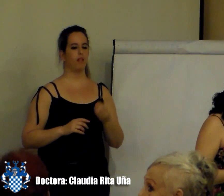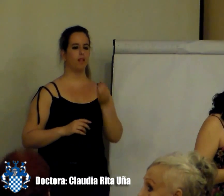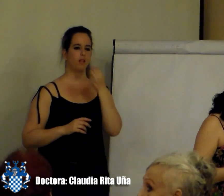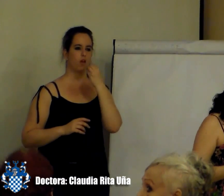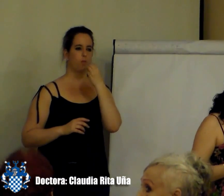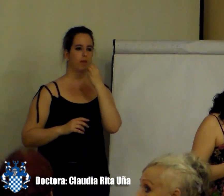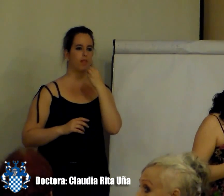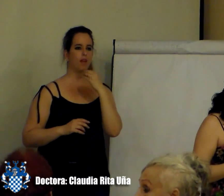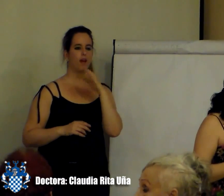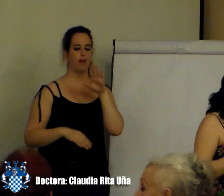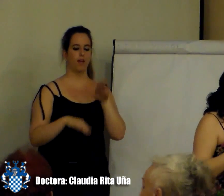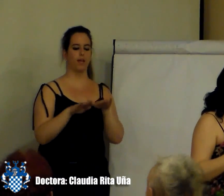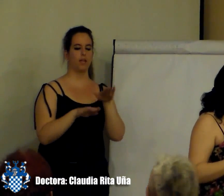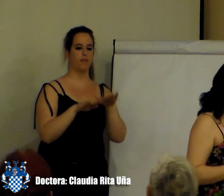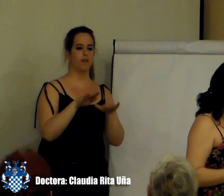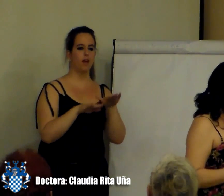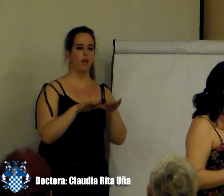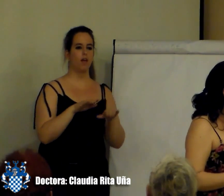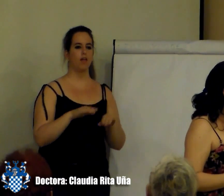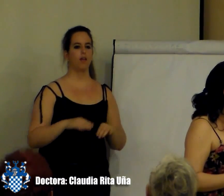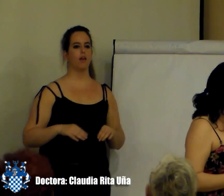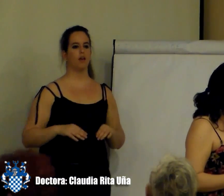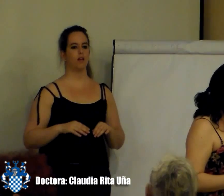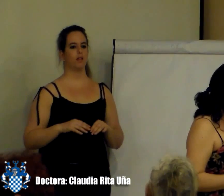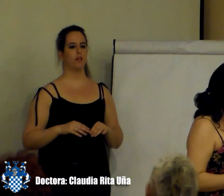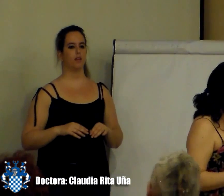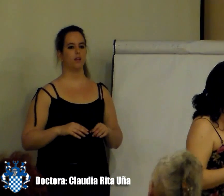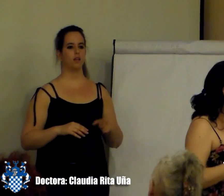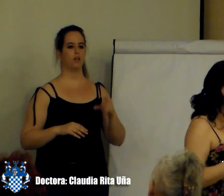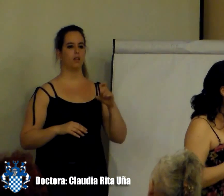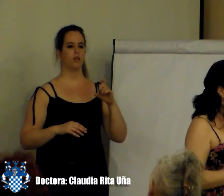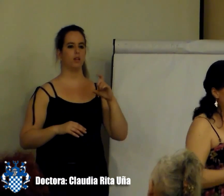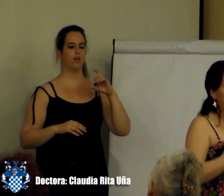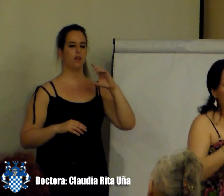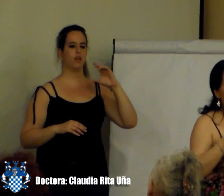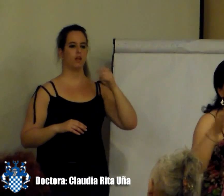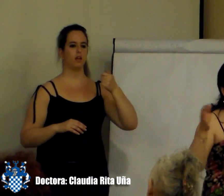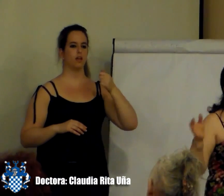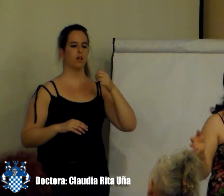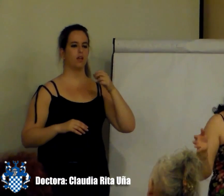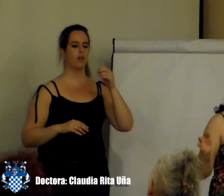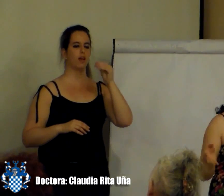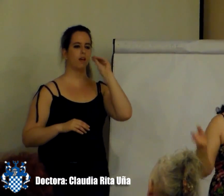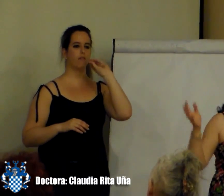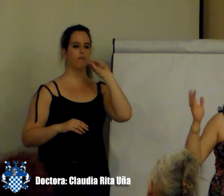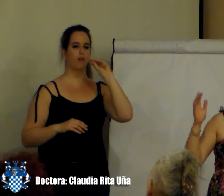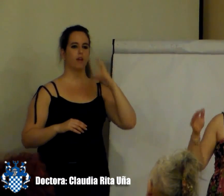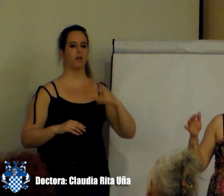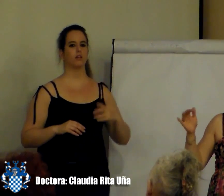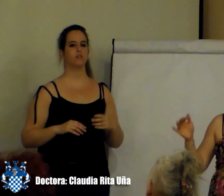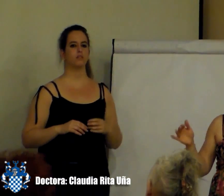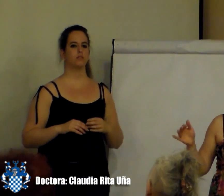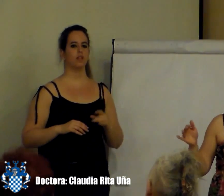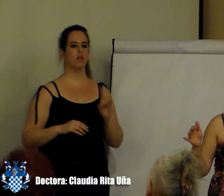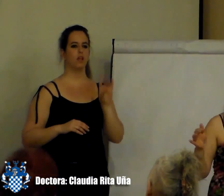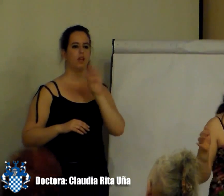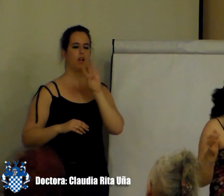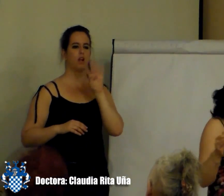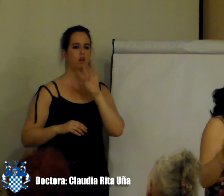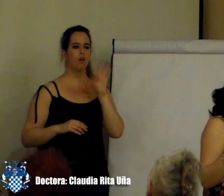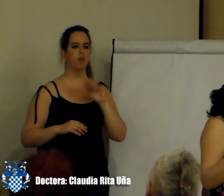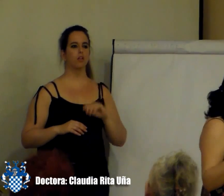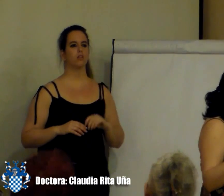equilibrada, bueno, bajo contenido en café y alcohol, y tratar de hacer las 4 comidas y la cena ligera,